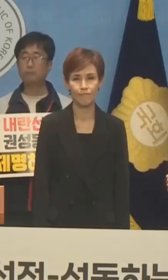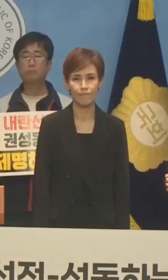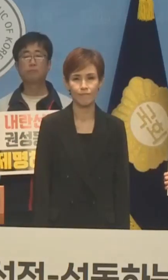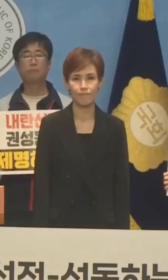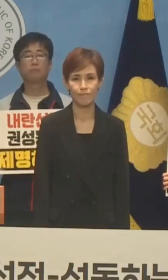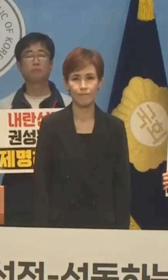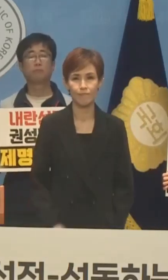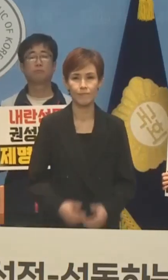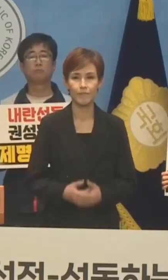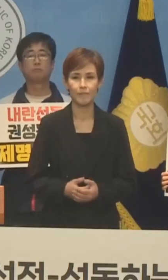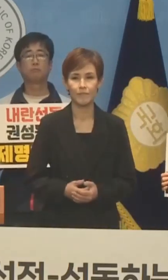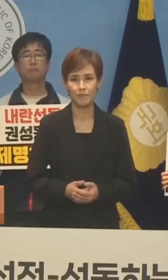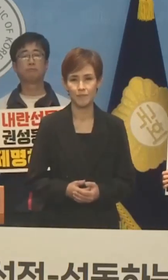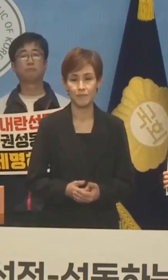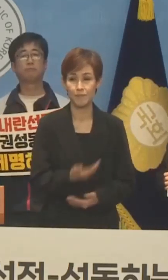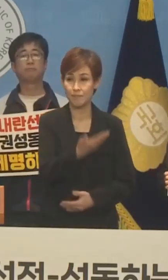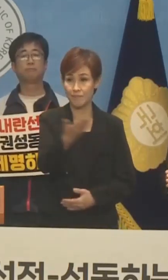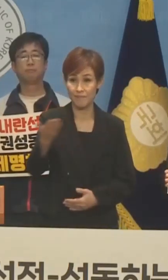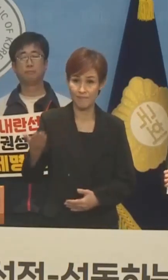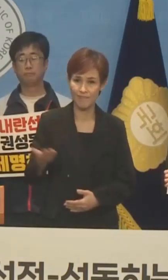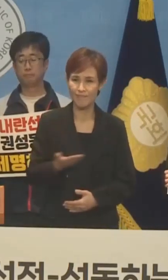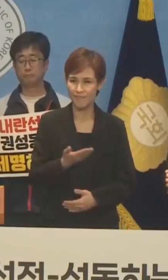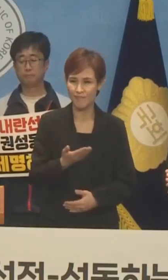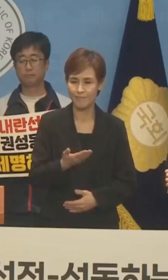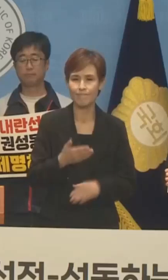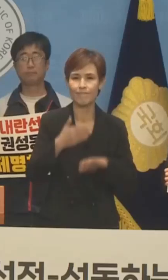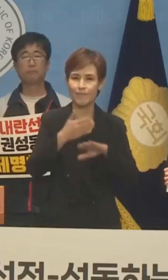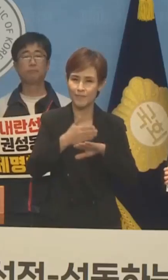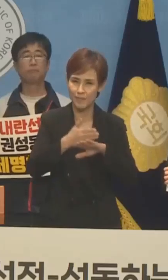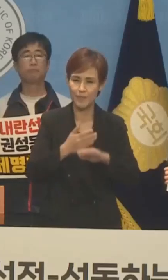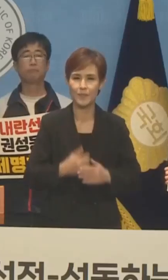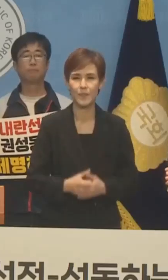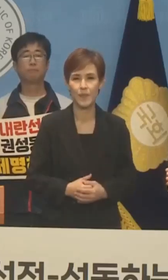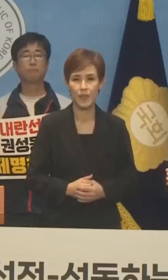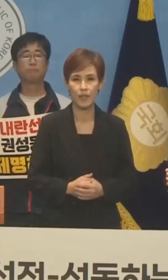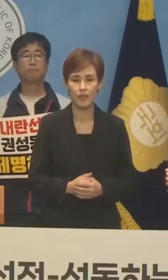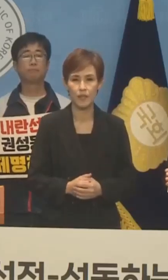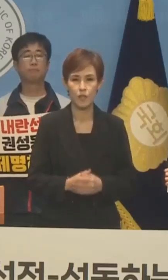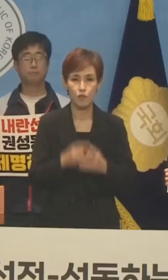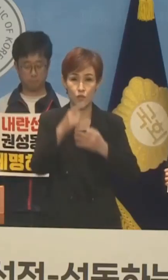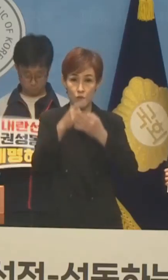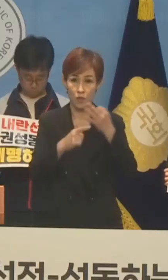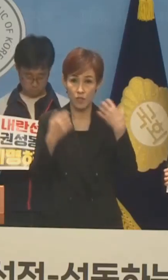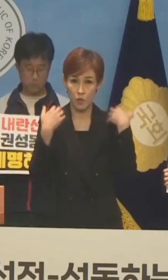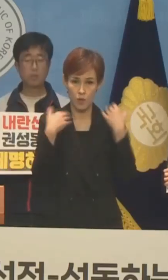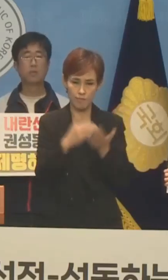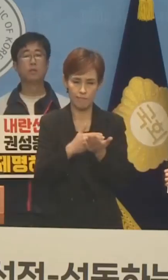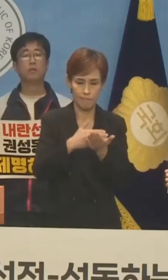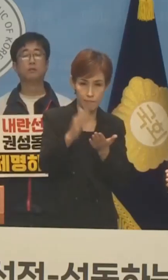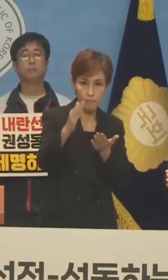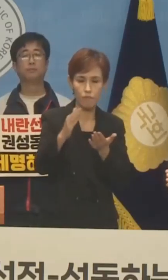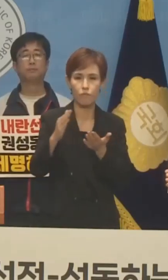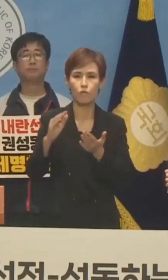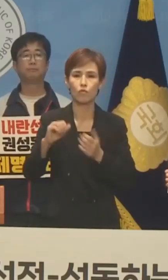네, 취재에 응해주신 언론 기자분들께 감사드립니다. 윤석열 정권 퇴진 강원운동본부는 내란